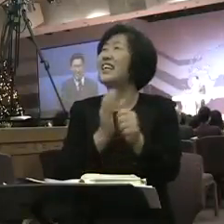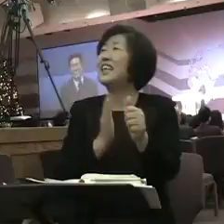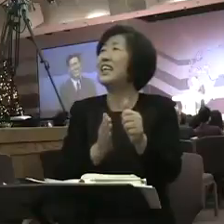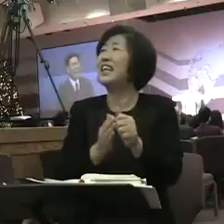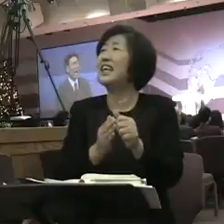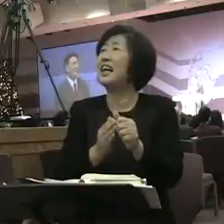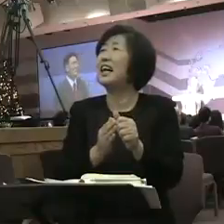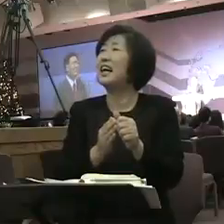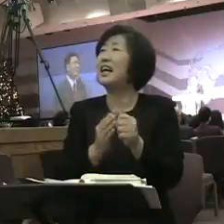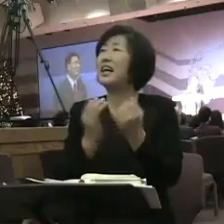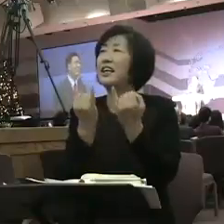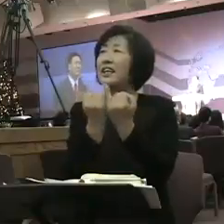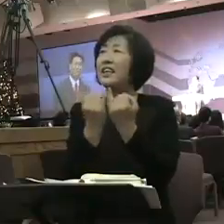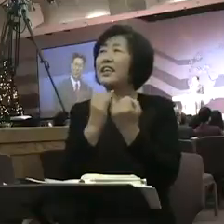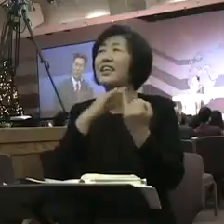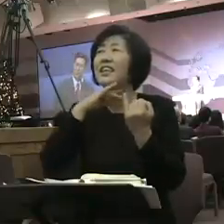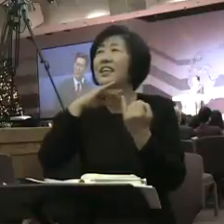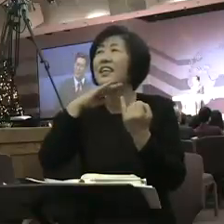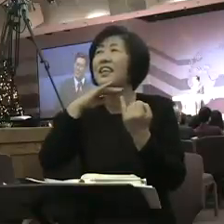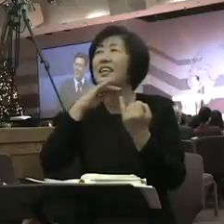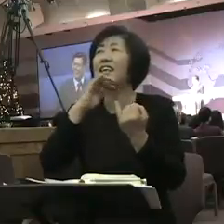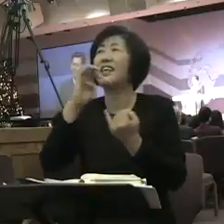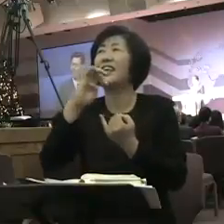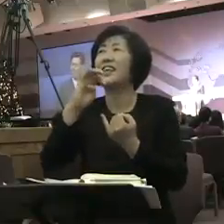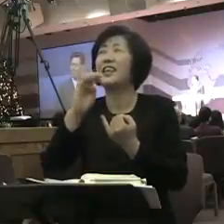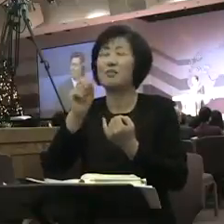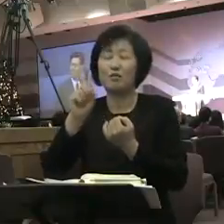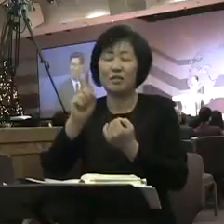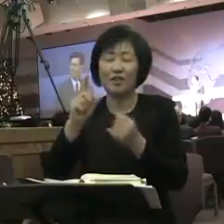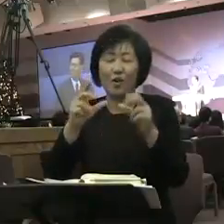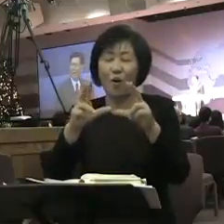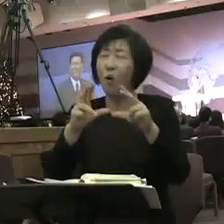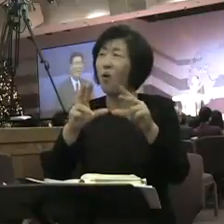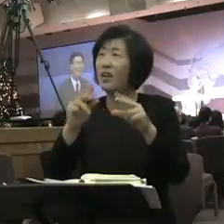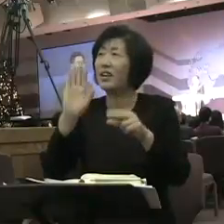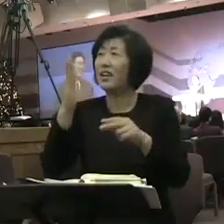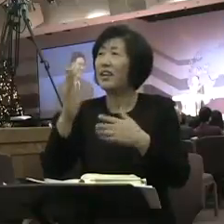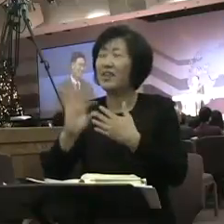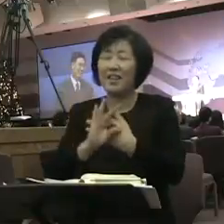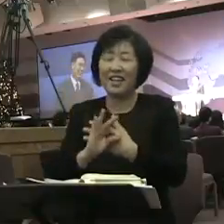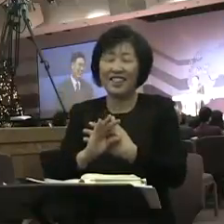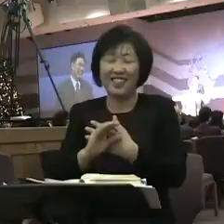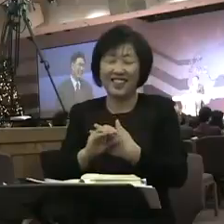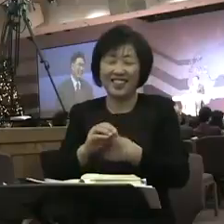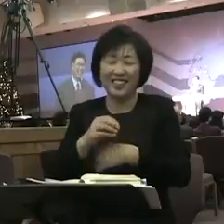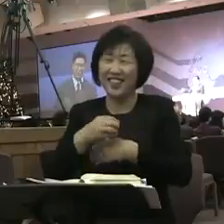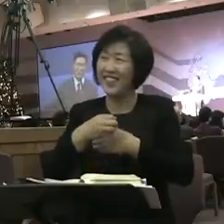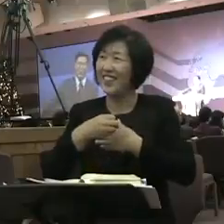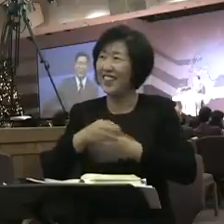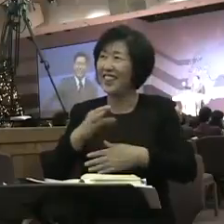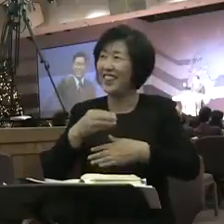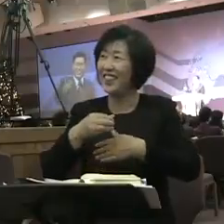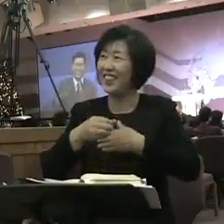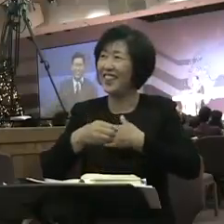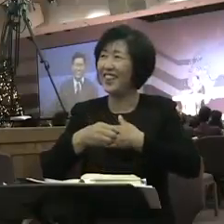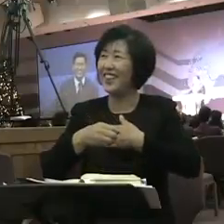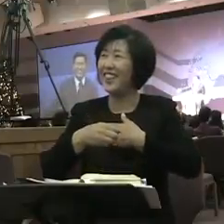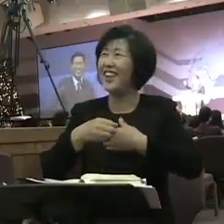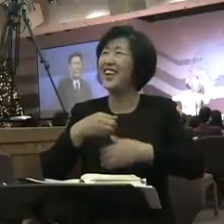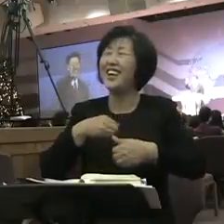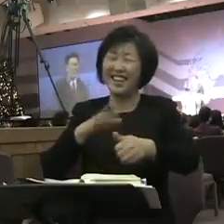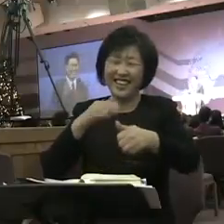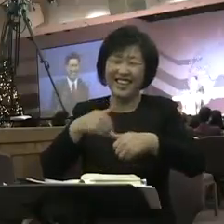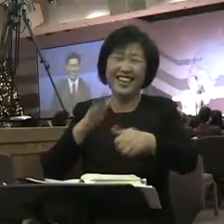자, 여성이 이제 40대가 되면 그럼 무슨 공이 되느냐? 탁구공이 된답니다. 서로 너 가져, 아니야 너